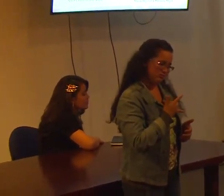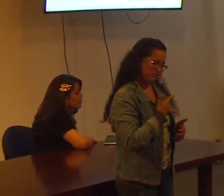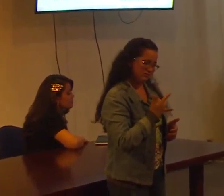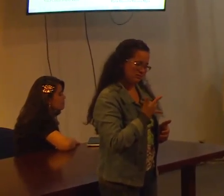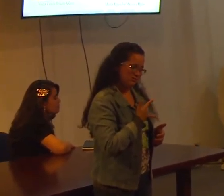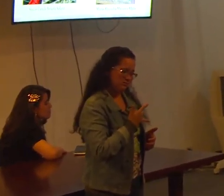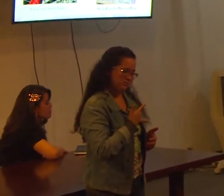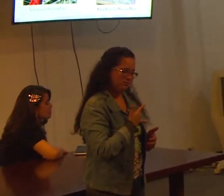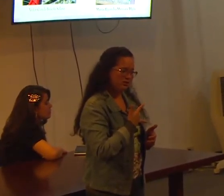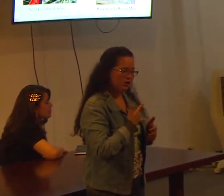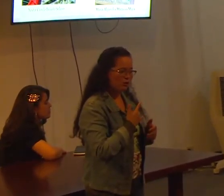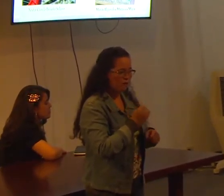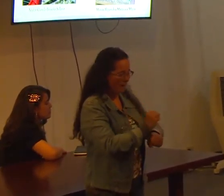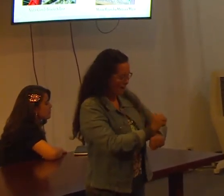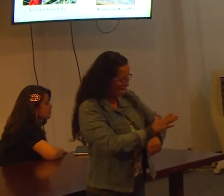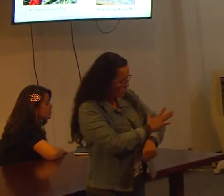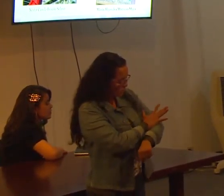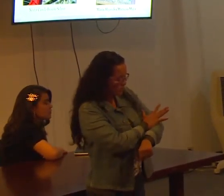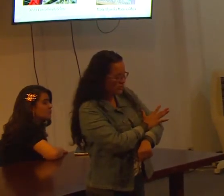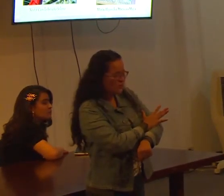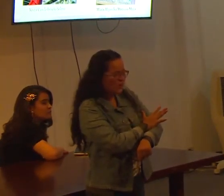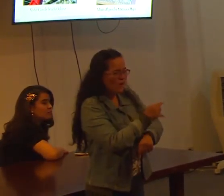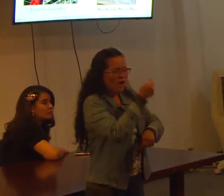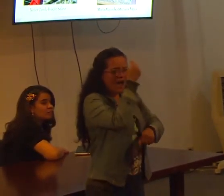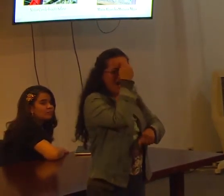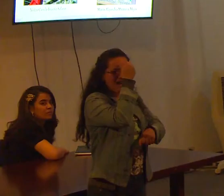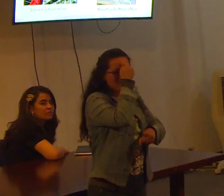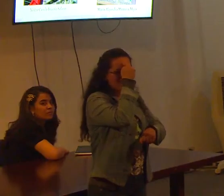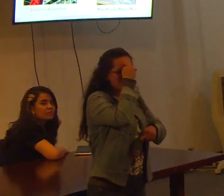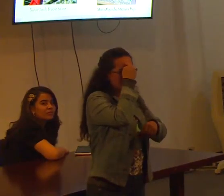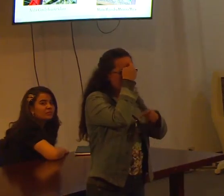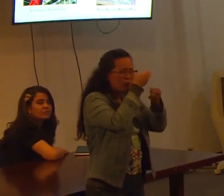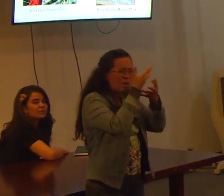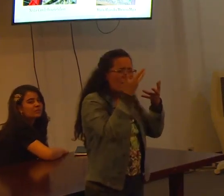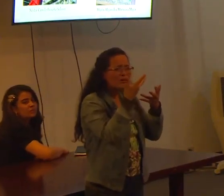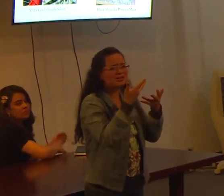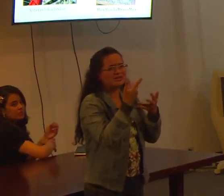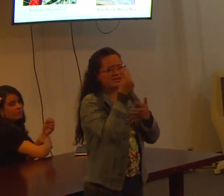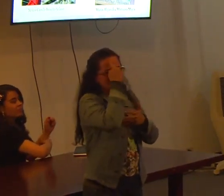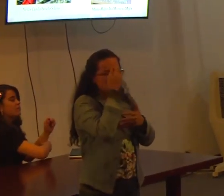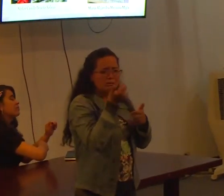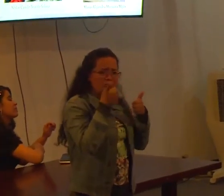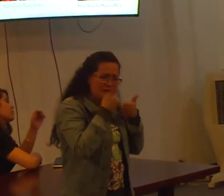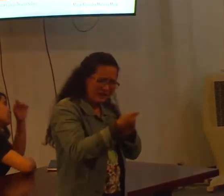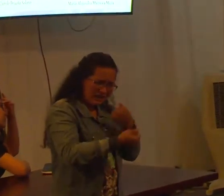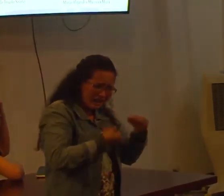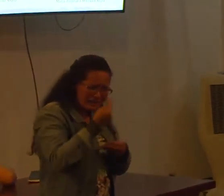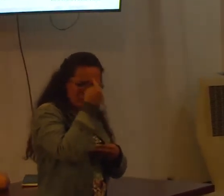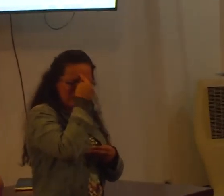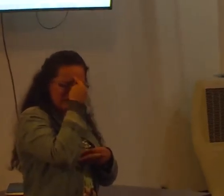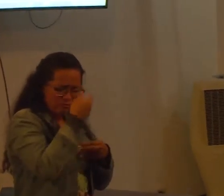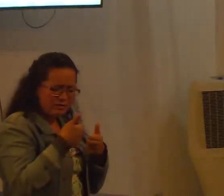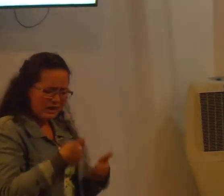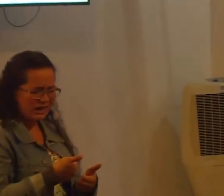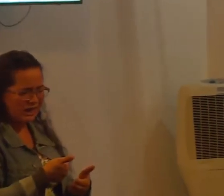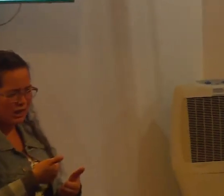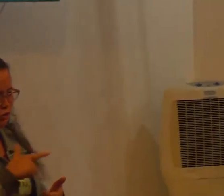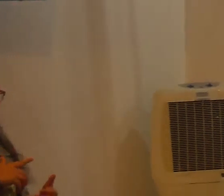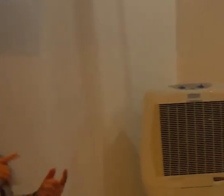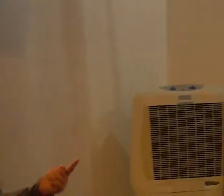todas las emociones, esa montaña rusa que tenía en mi cabeza de si estaba haciendo las cosas bien, si el todos los días verme con